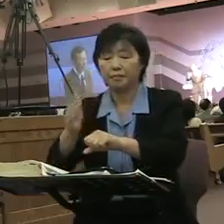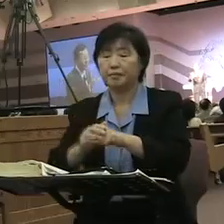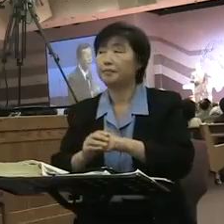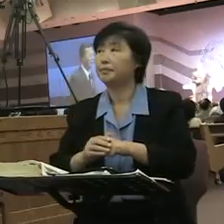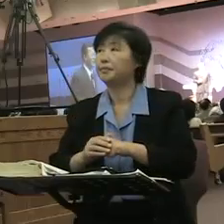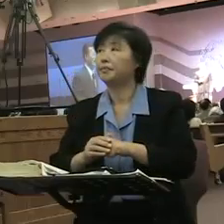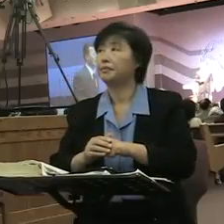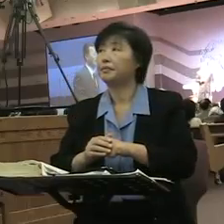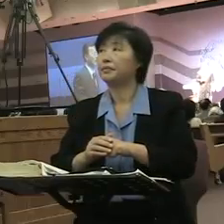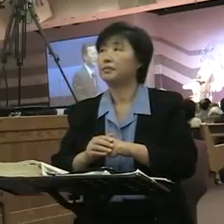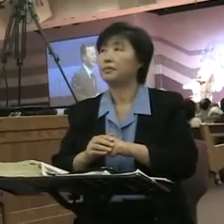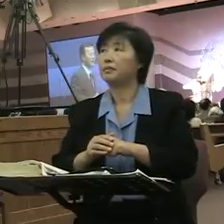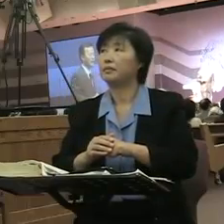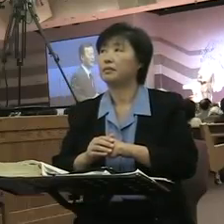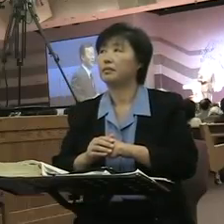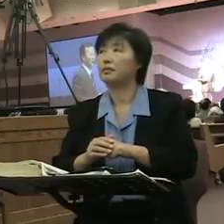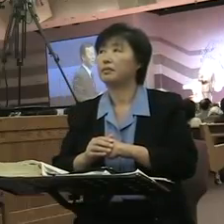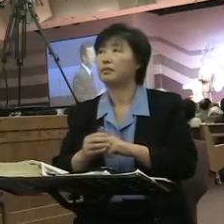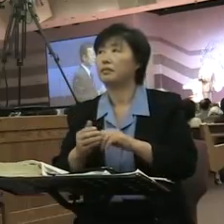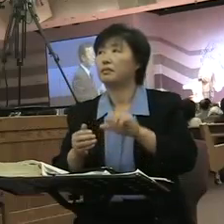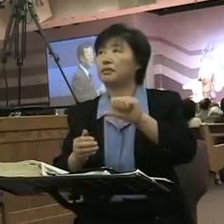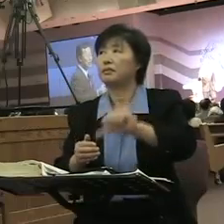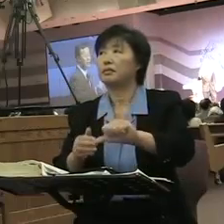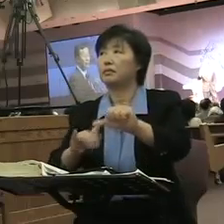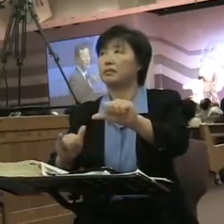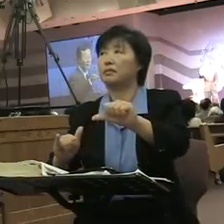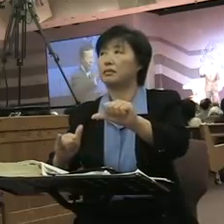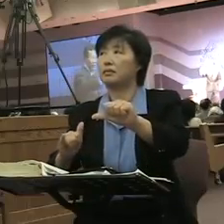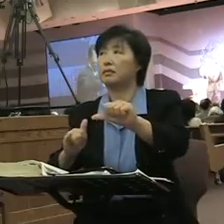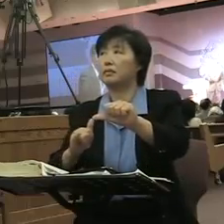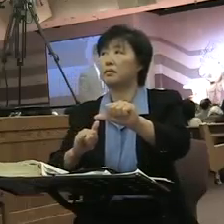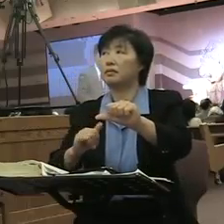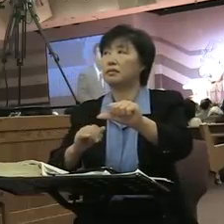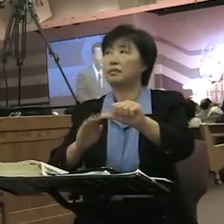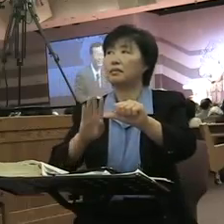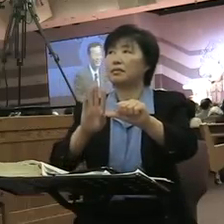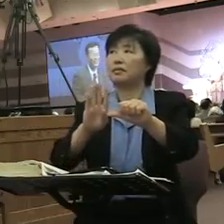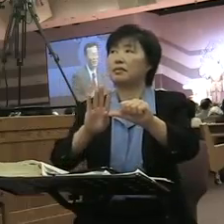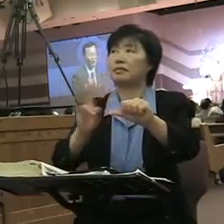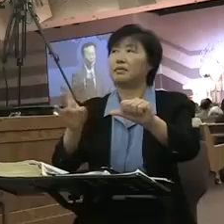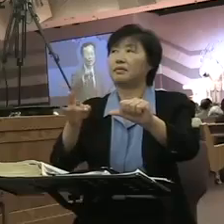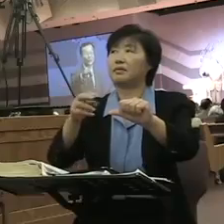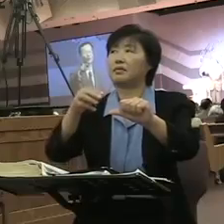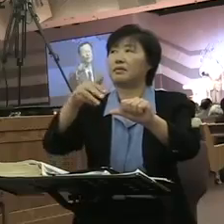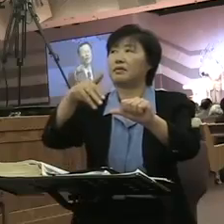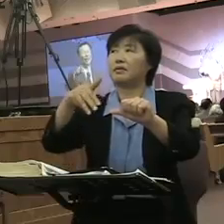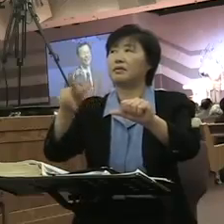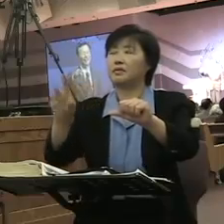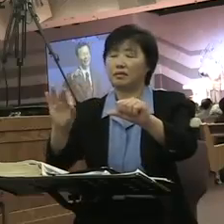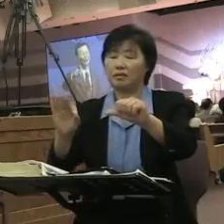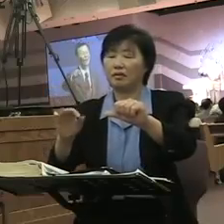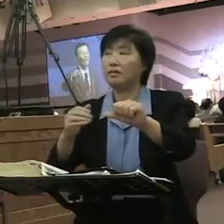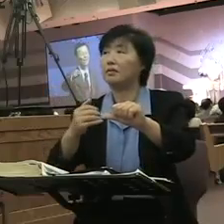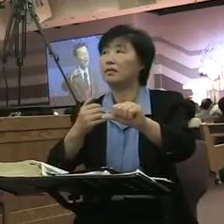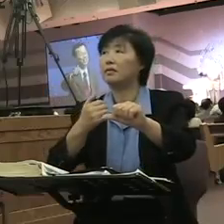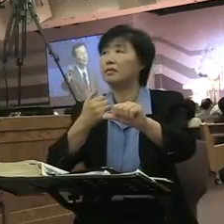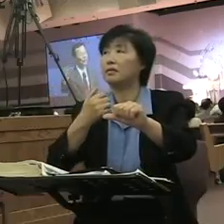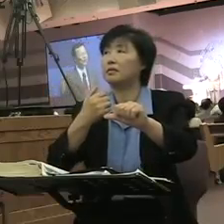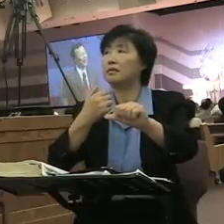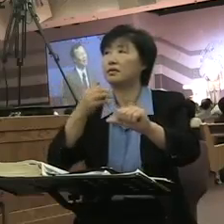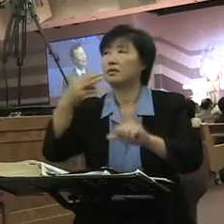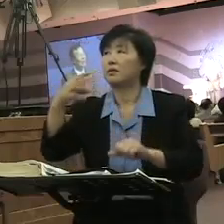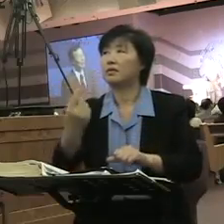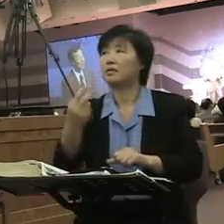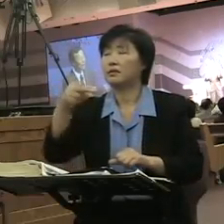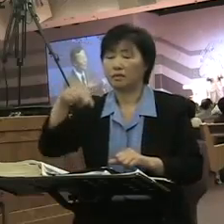기왕이면 5명까지 내려가시. 배짱 부리려면 기왕 3명까지 내려가시. 롯과 그의 두 딸이 그래도 말씀을